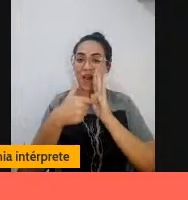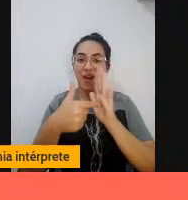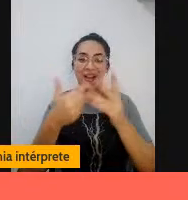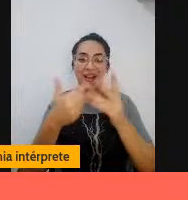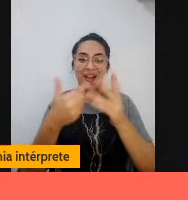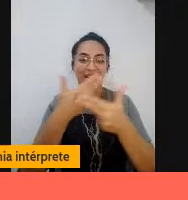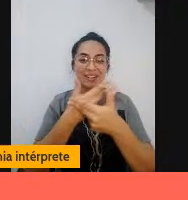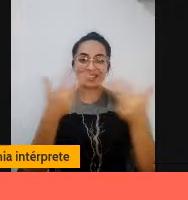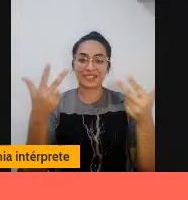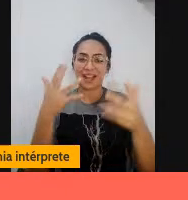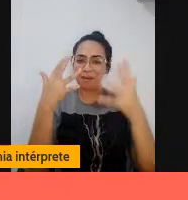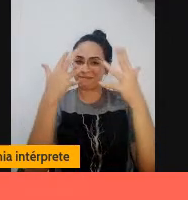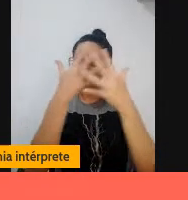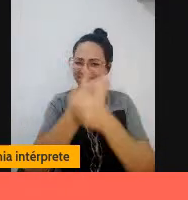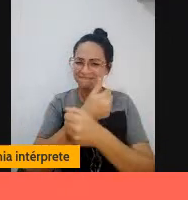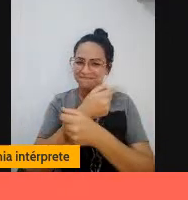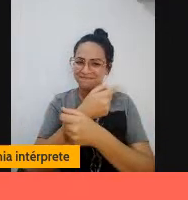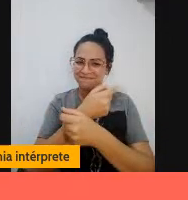que lindeza, hein?